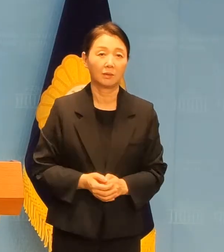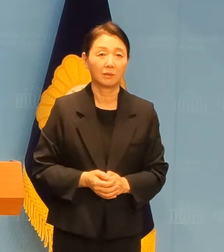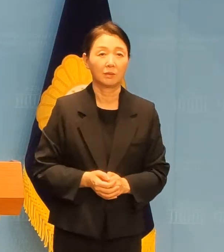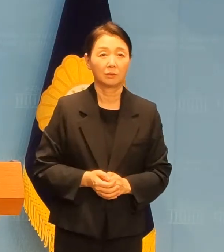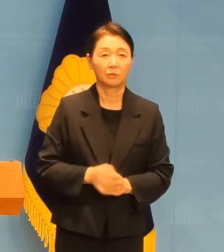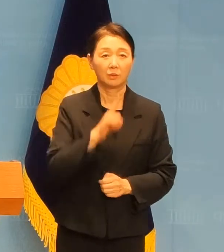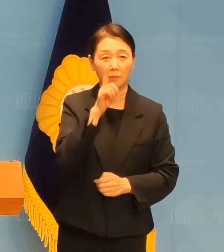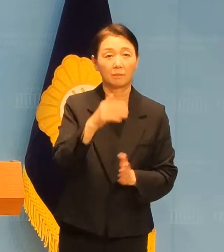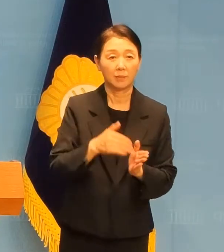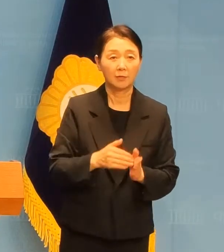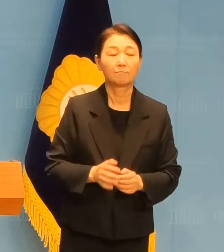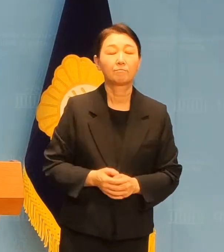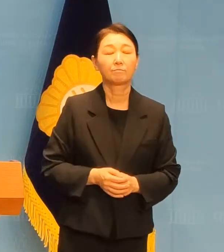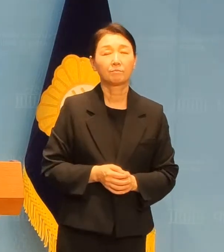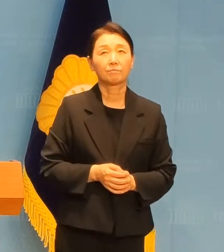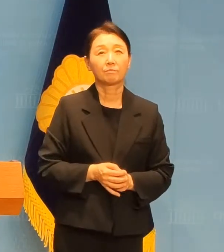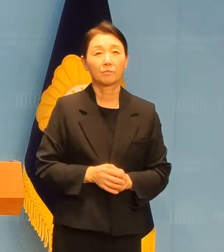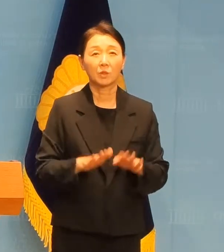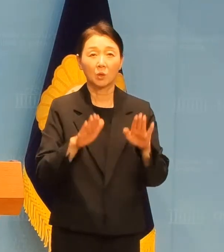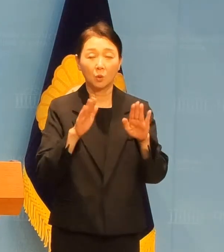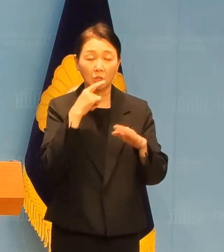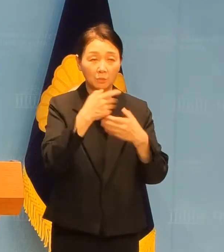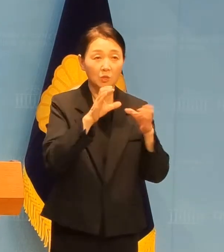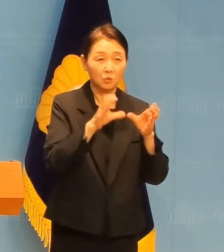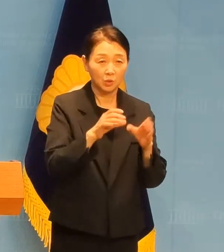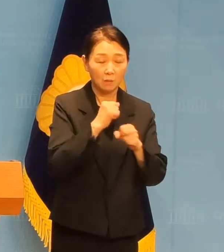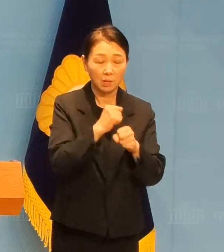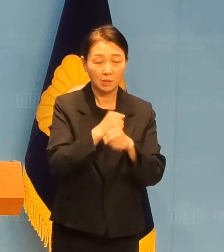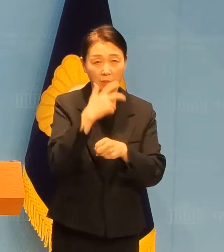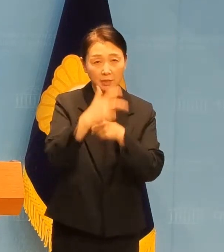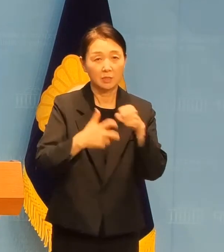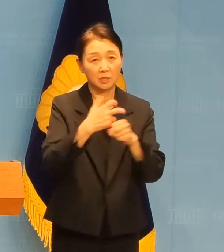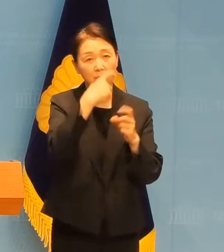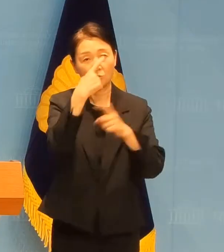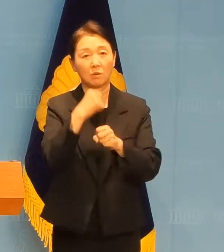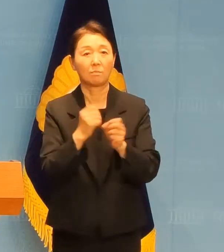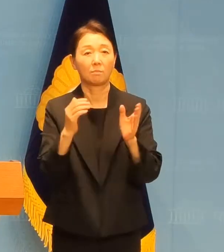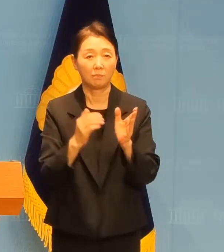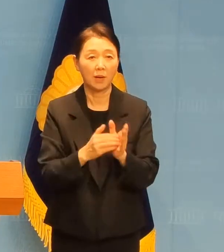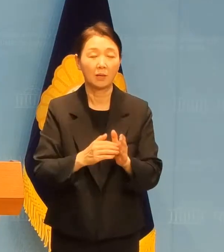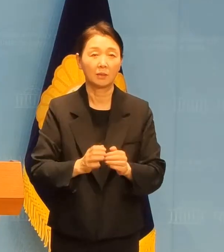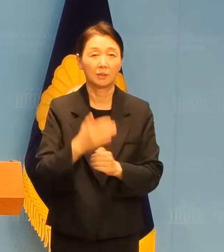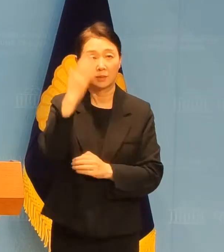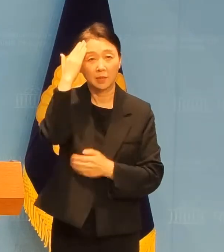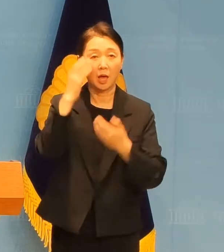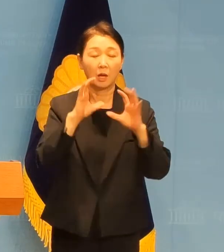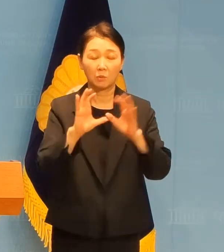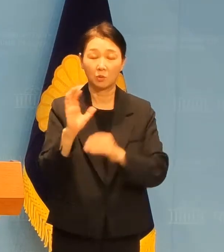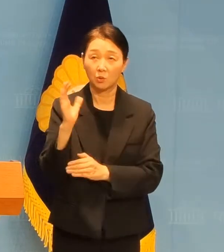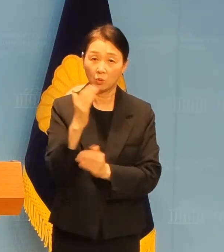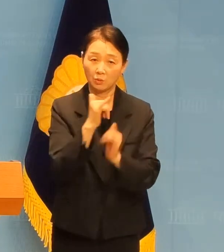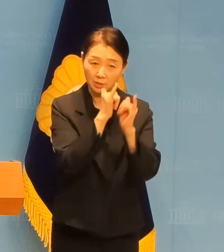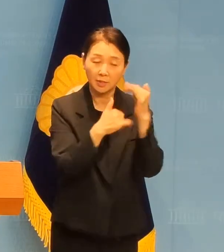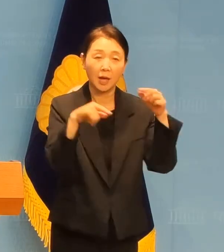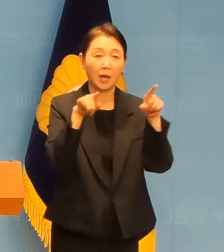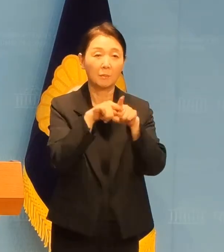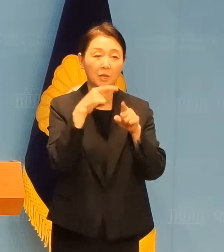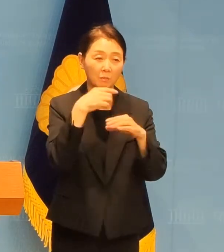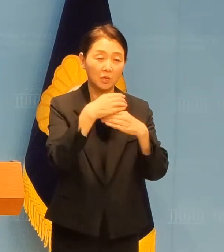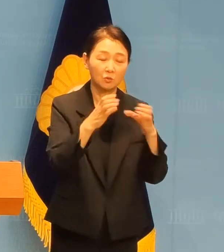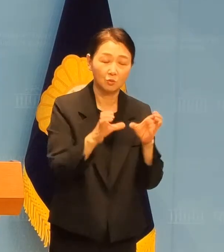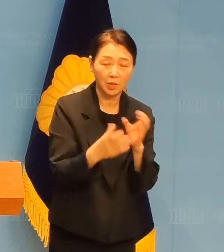대응 보고드렸습니다. 오늘은 더불어민주당 창당 70주년을 맞이했습니다. 대한민국 현대사와 함께 걸어온